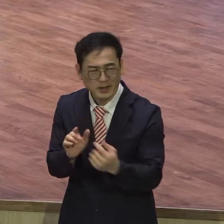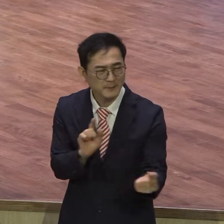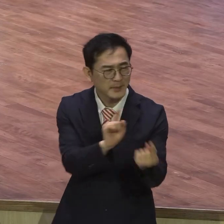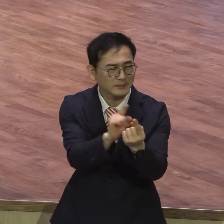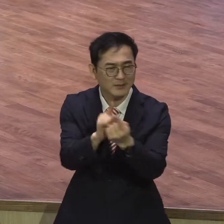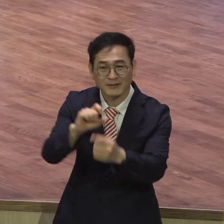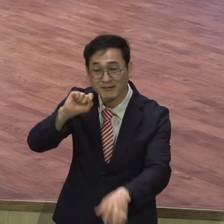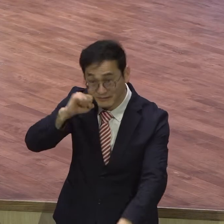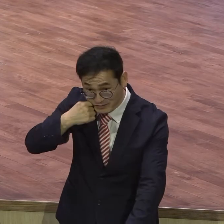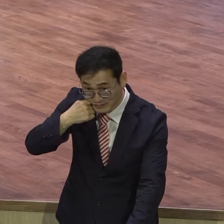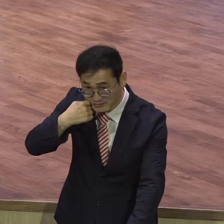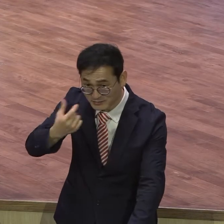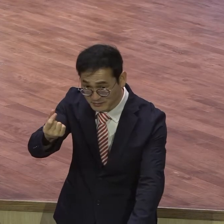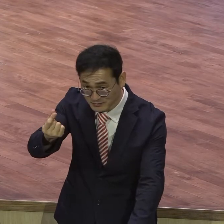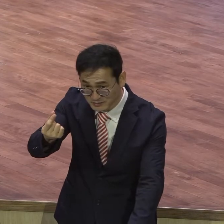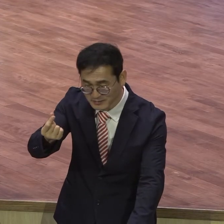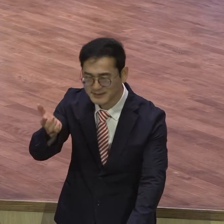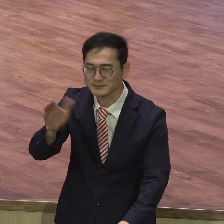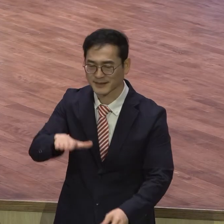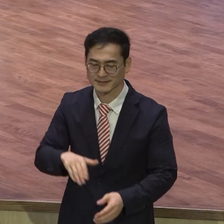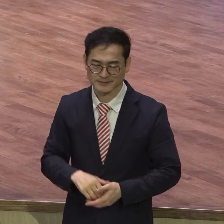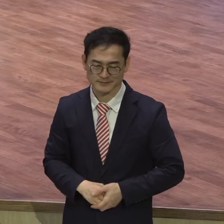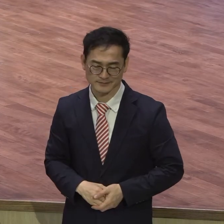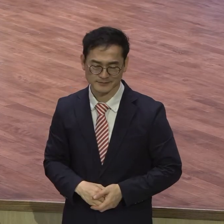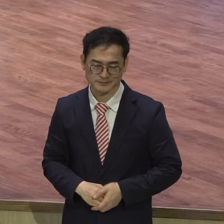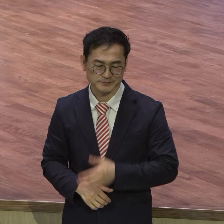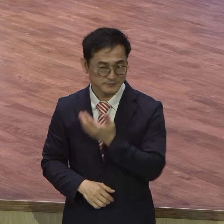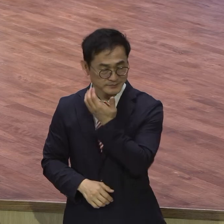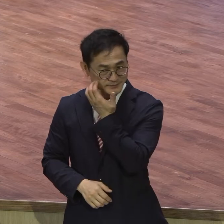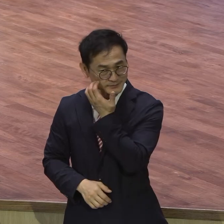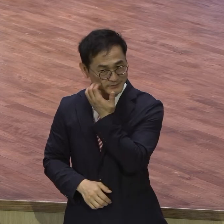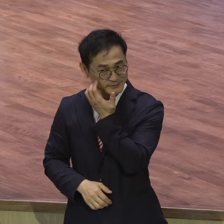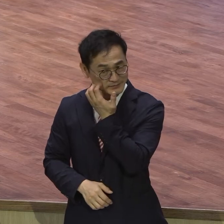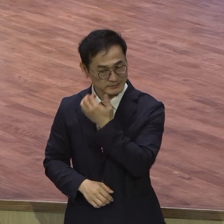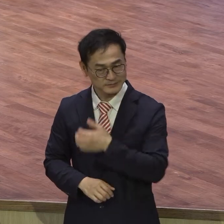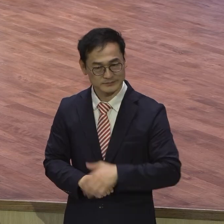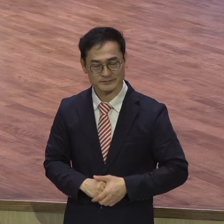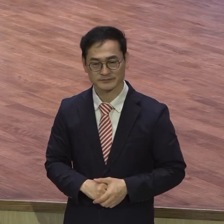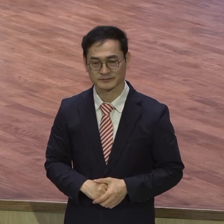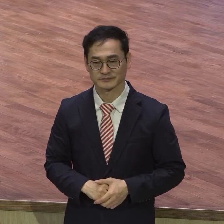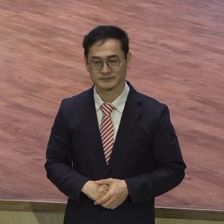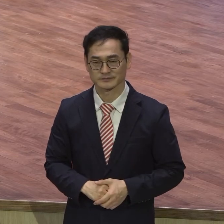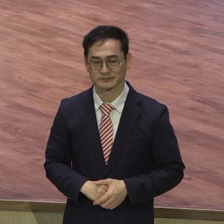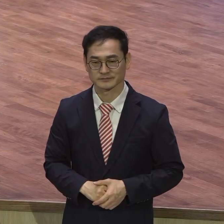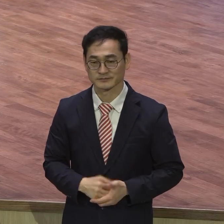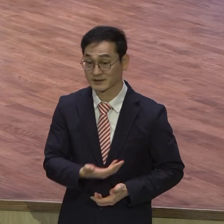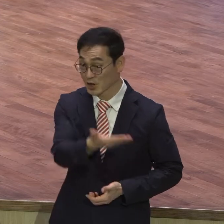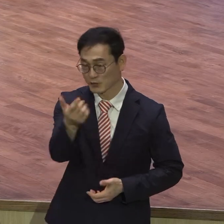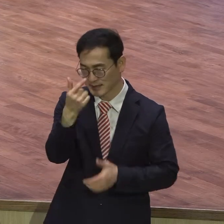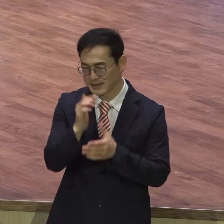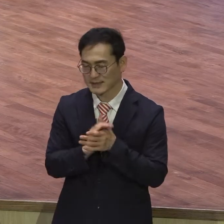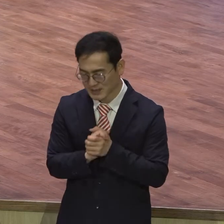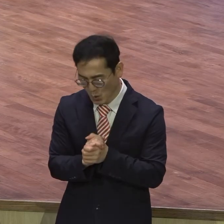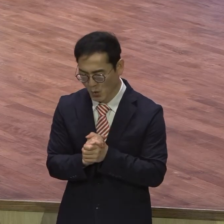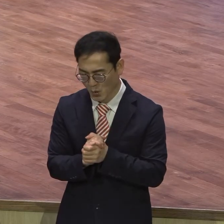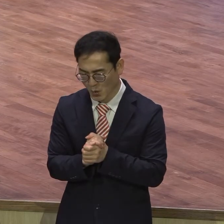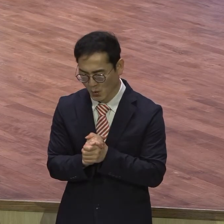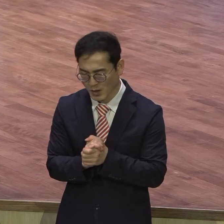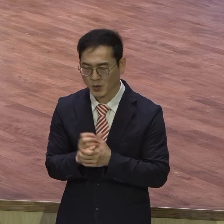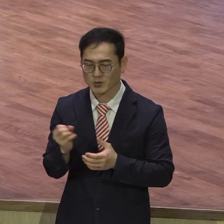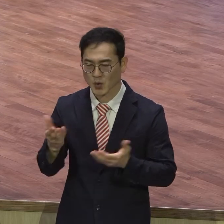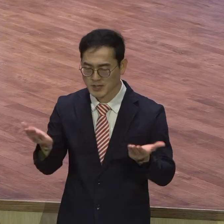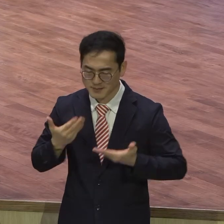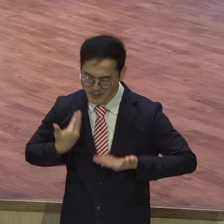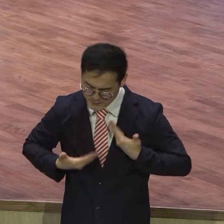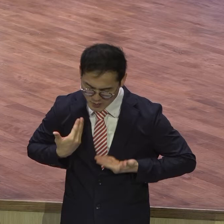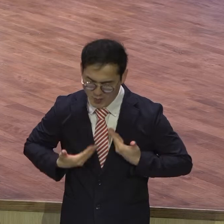여러분 하나는 분명히 아십시오 여러분이 많은 기도 제목이 있고 많은 할 일 많고 바쁘게